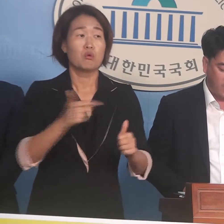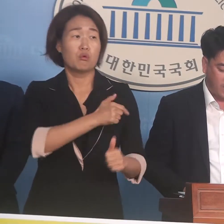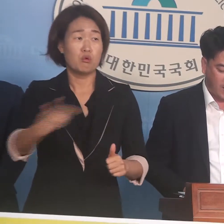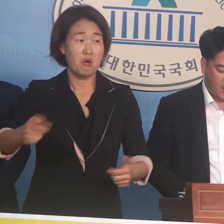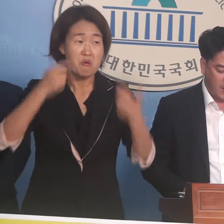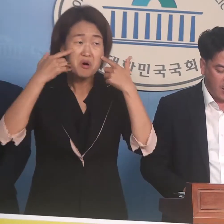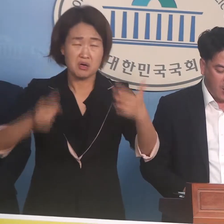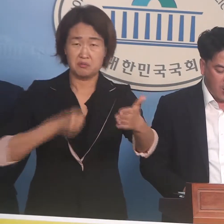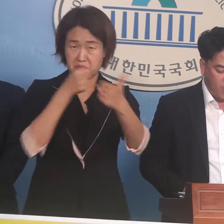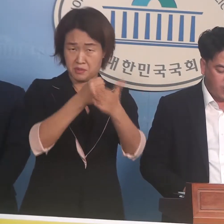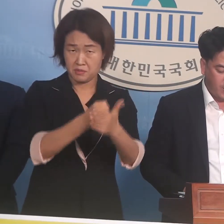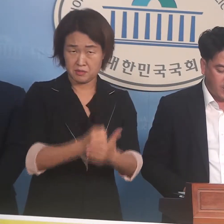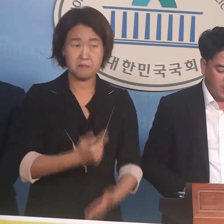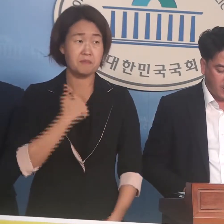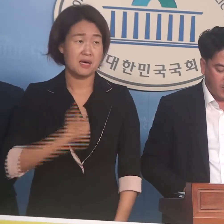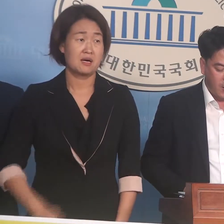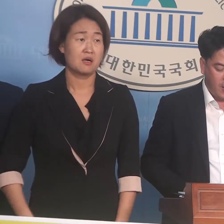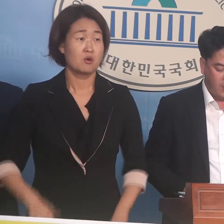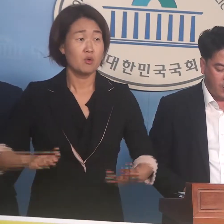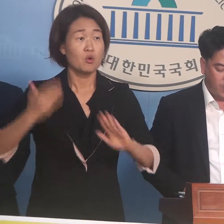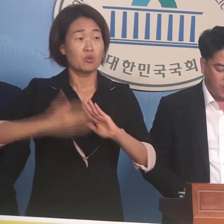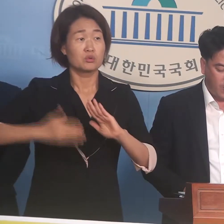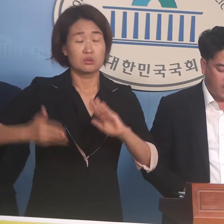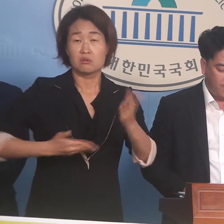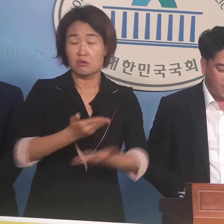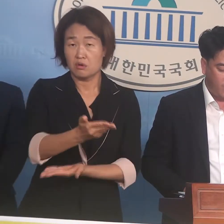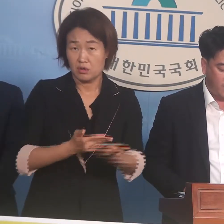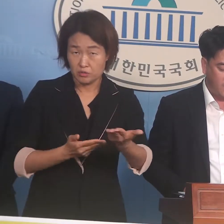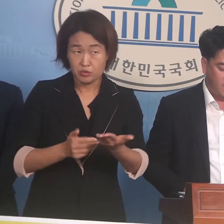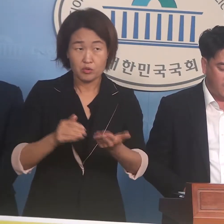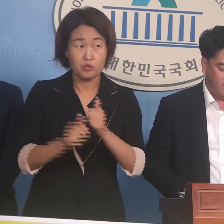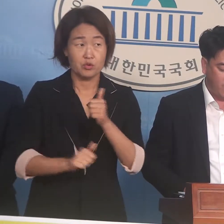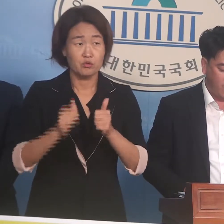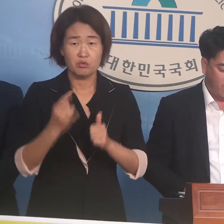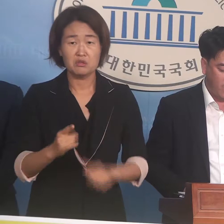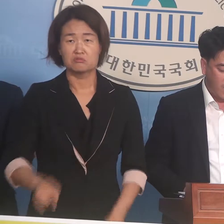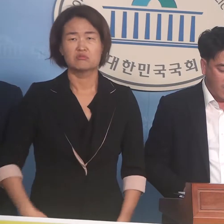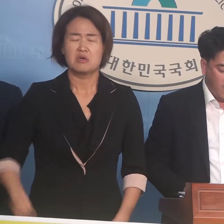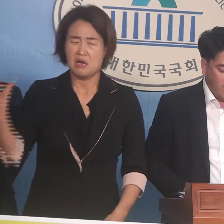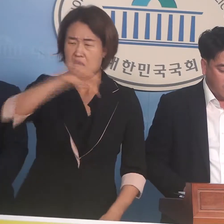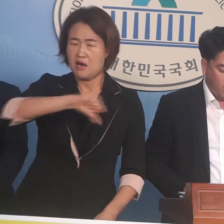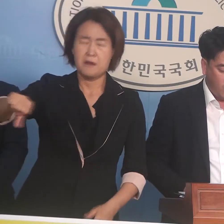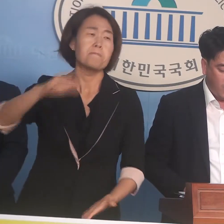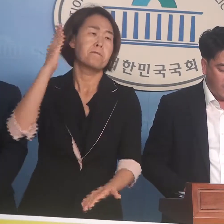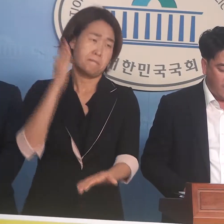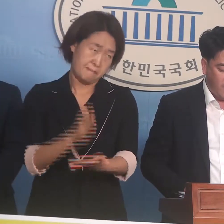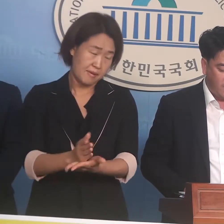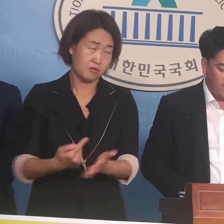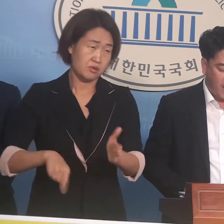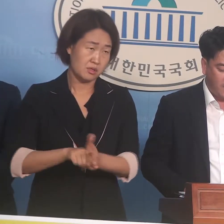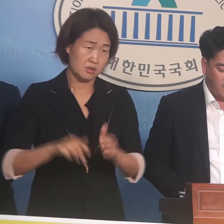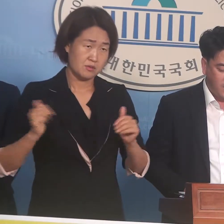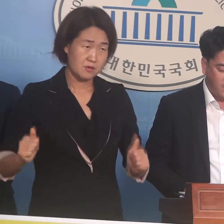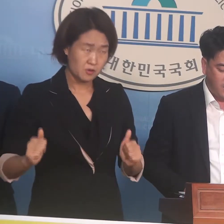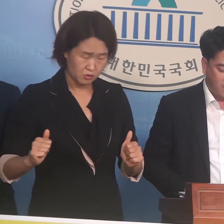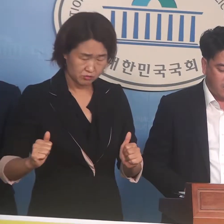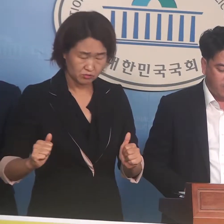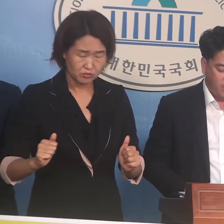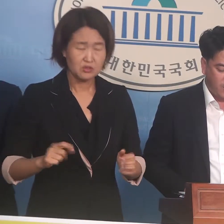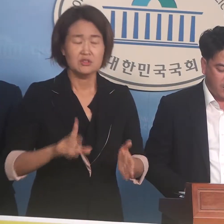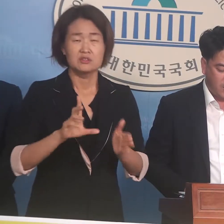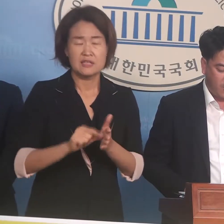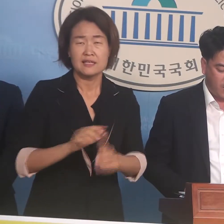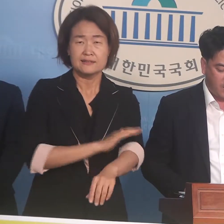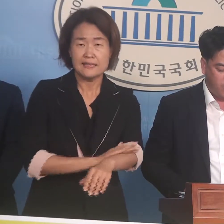최종 확정되었다. 공정위는 행정소송에 패소하는 일이 없도록 소송에 대응하는 많은